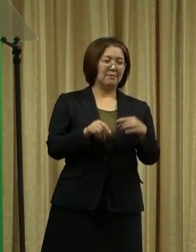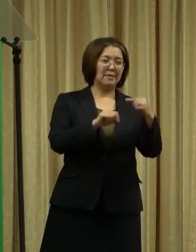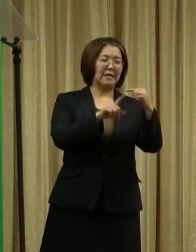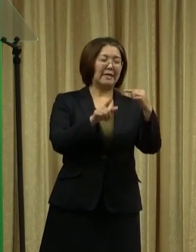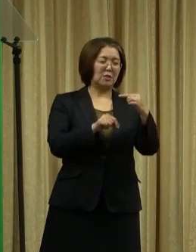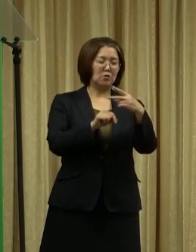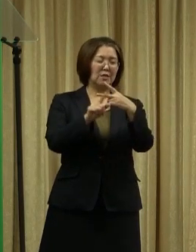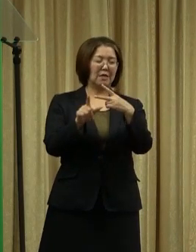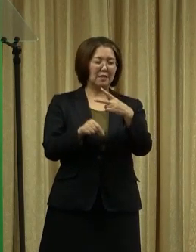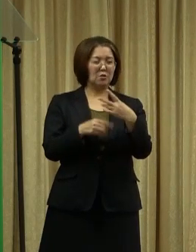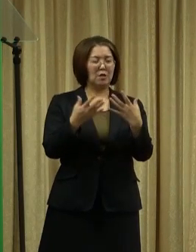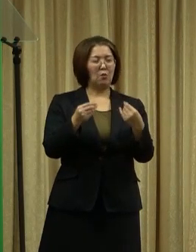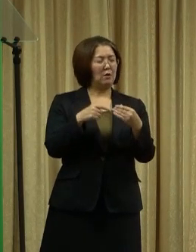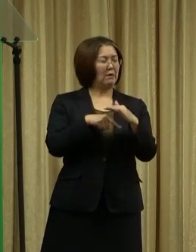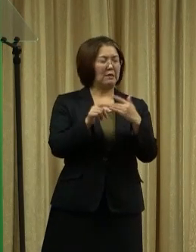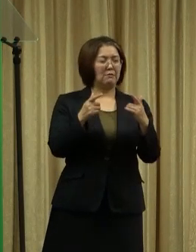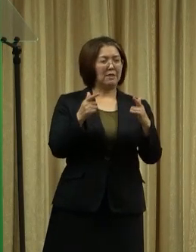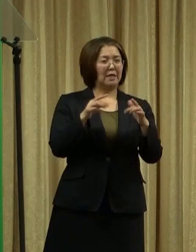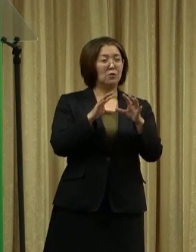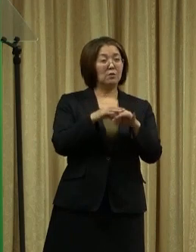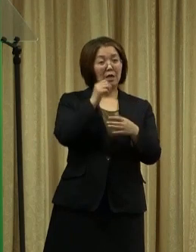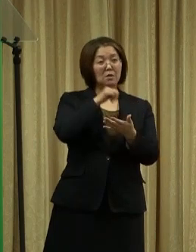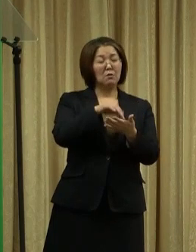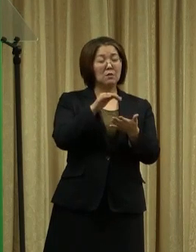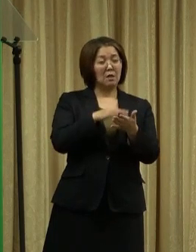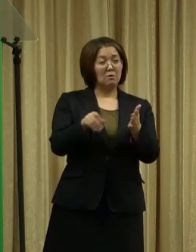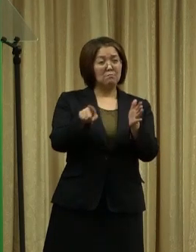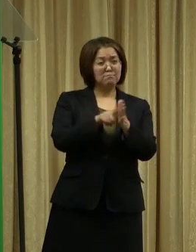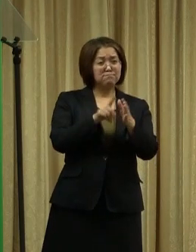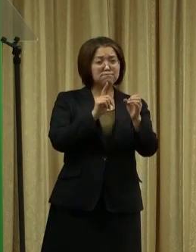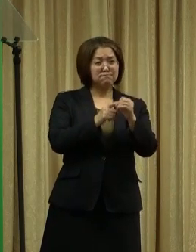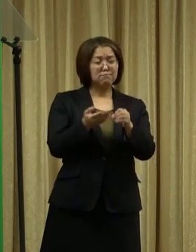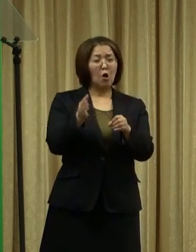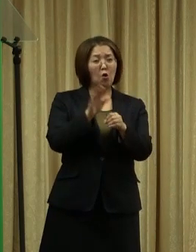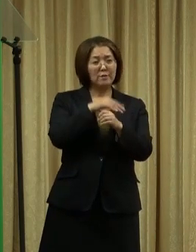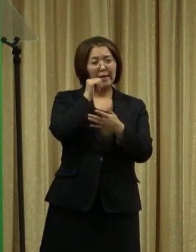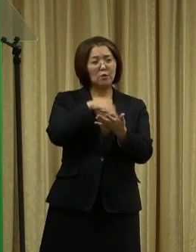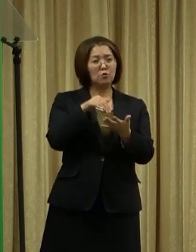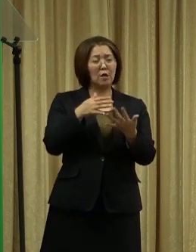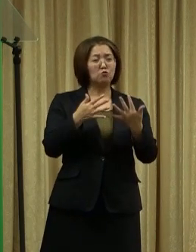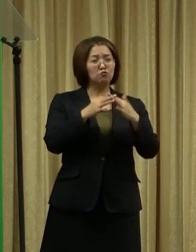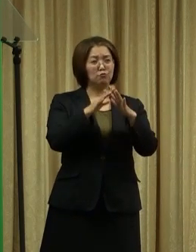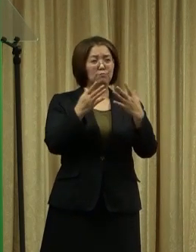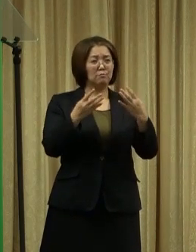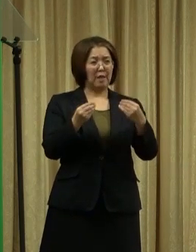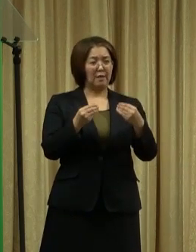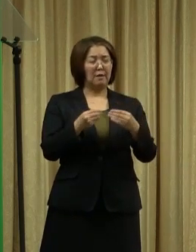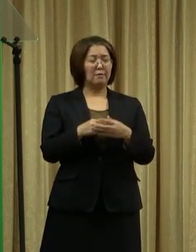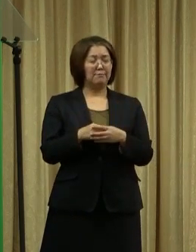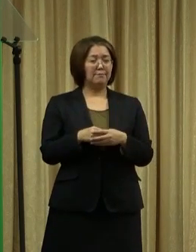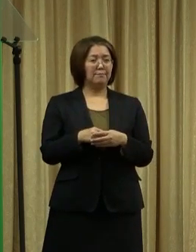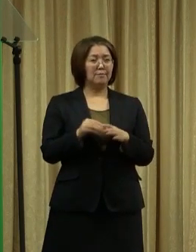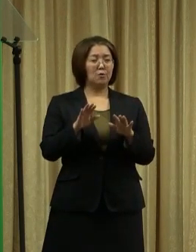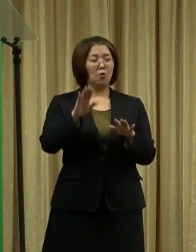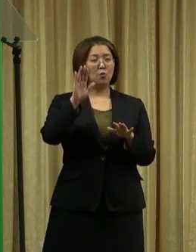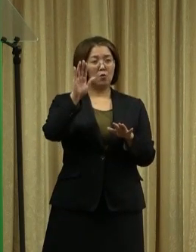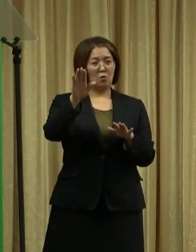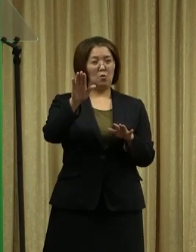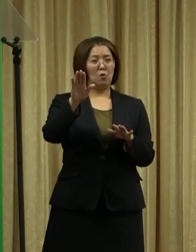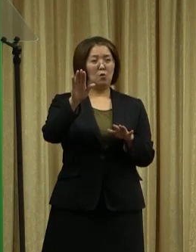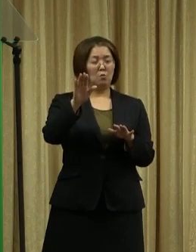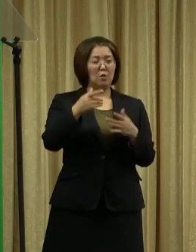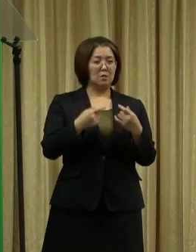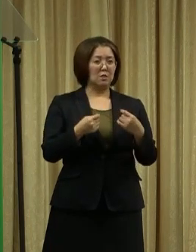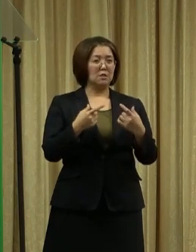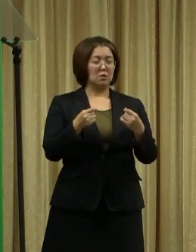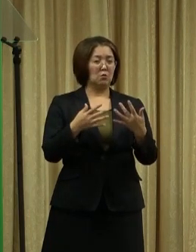ることではないということで、やっぱり予算もしっかりつけようということで、宣言を込んだことであります。なので、これからもしっ